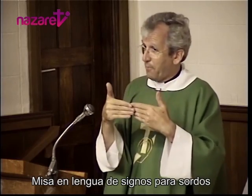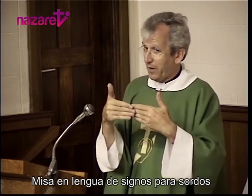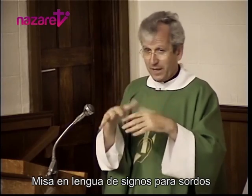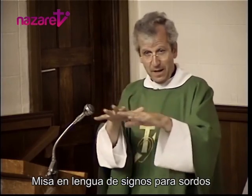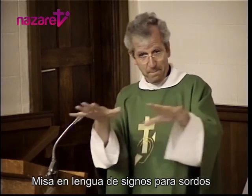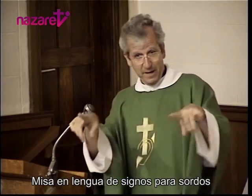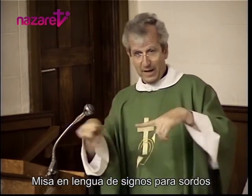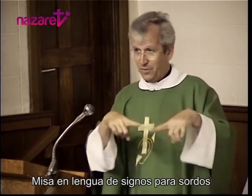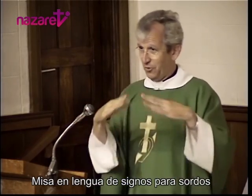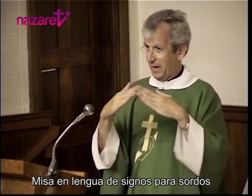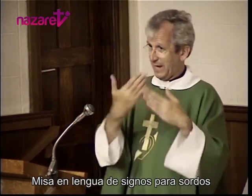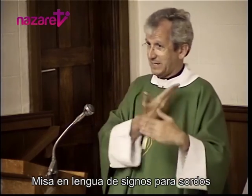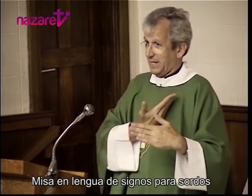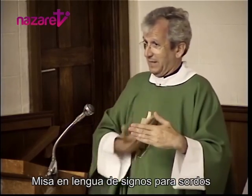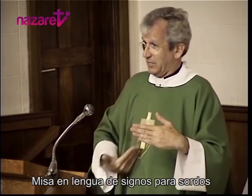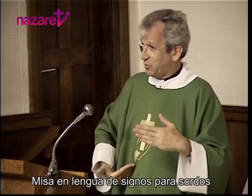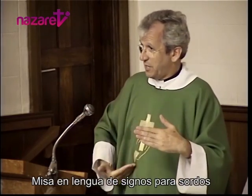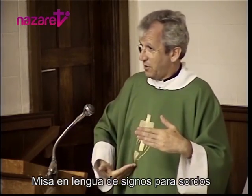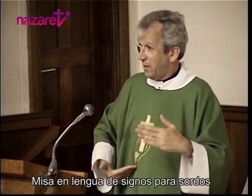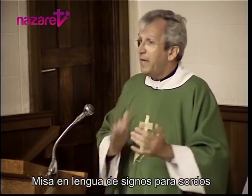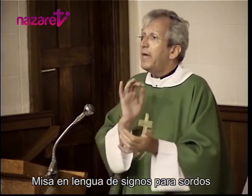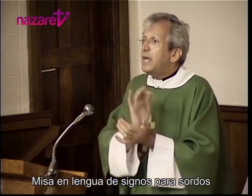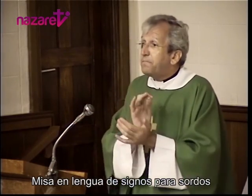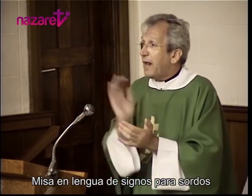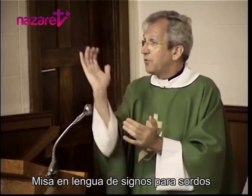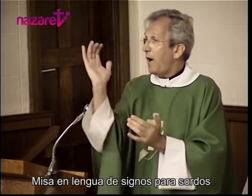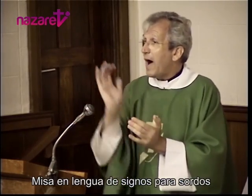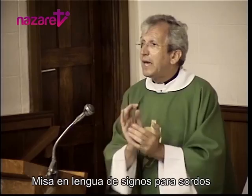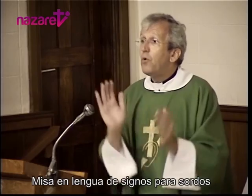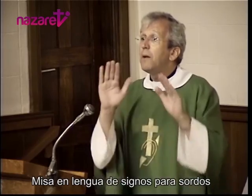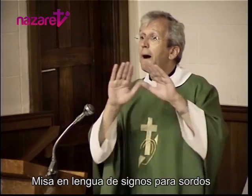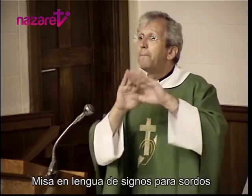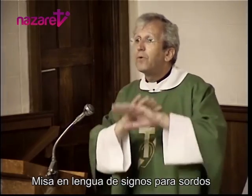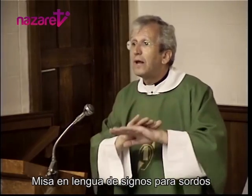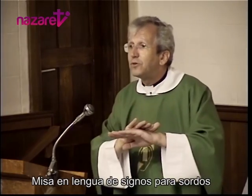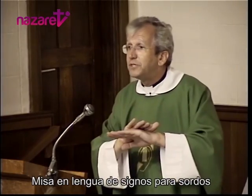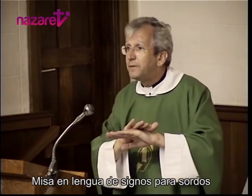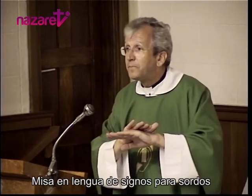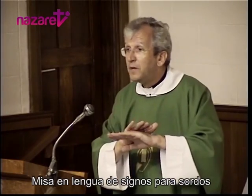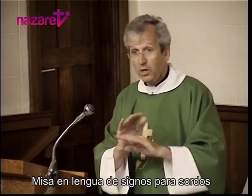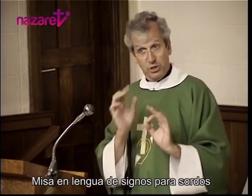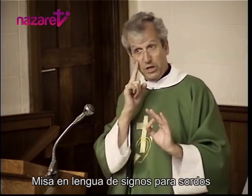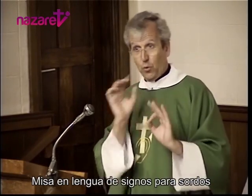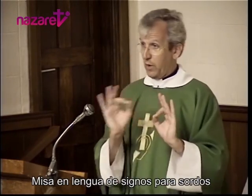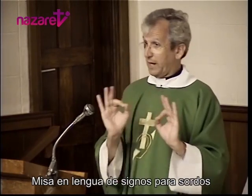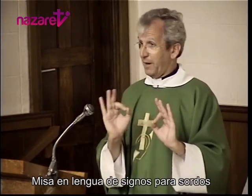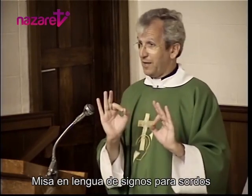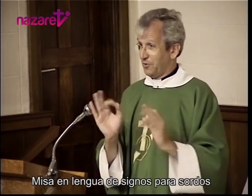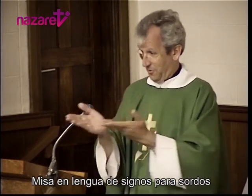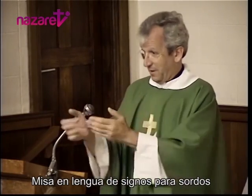puerta, vigilando la casa de su señor, esperando a que vuelva por la noche. Si lo encuentra velando y